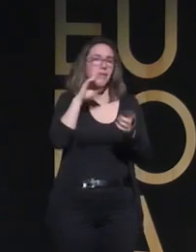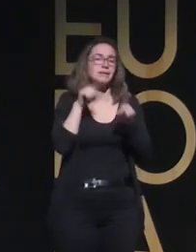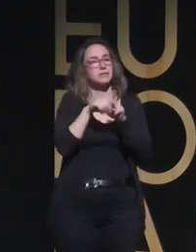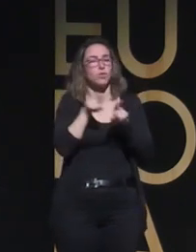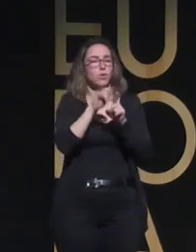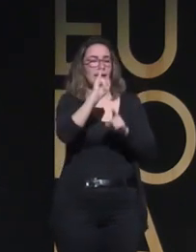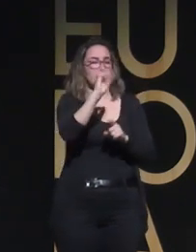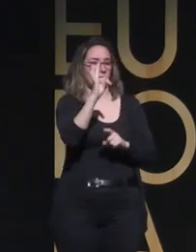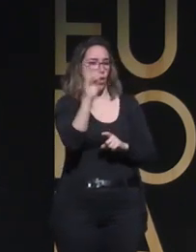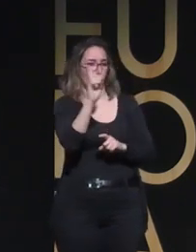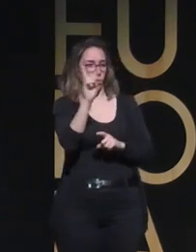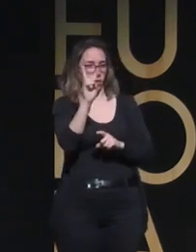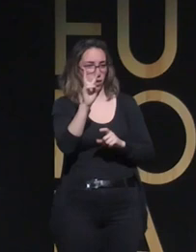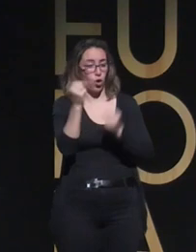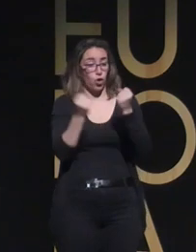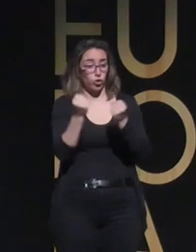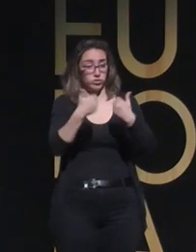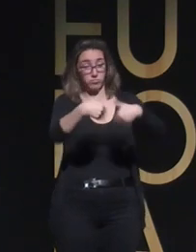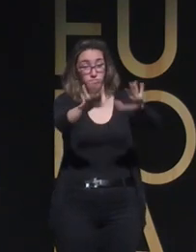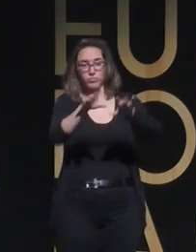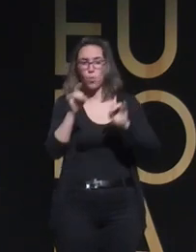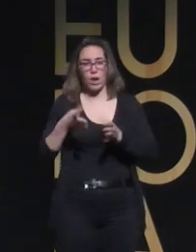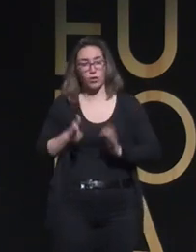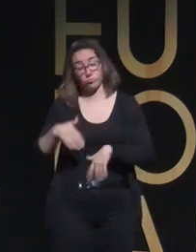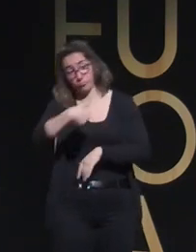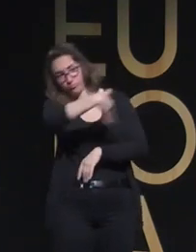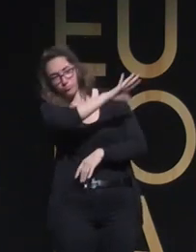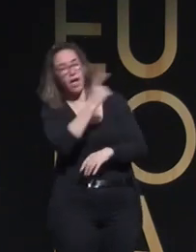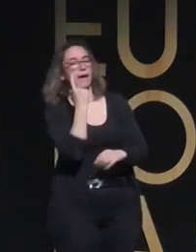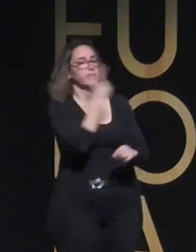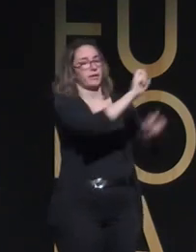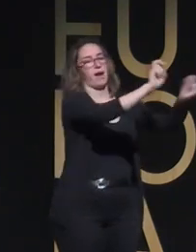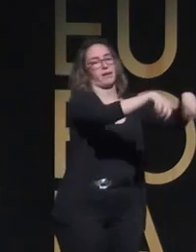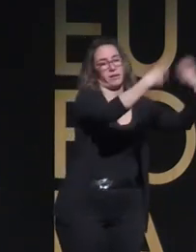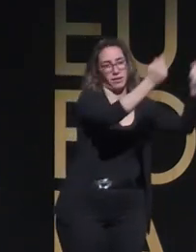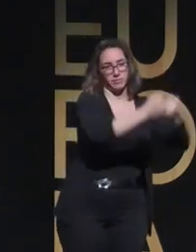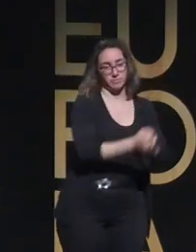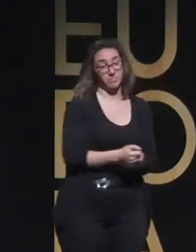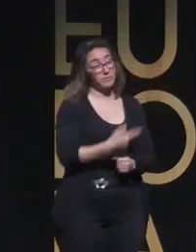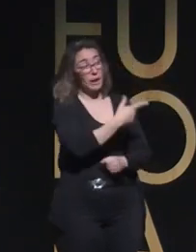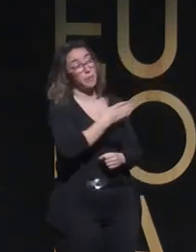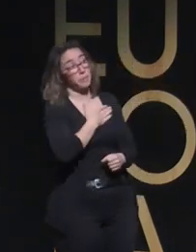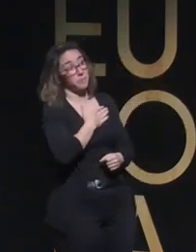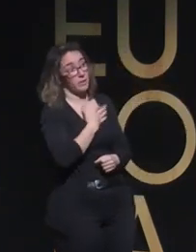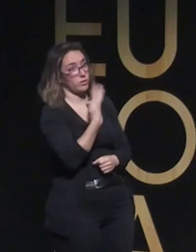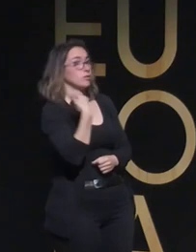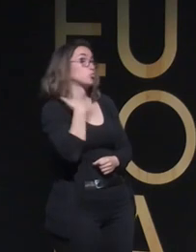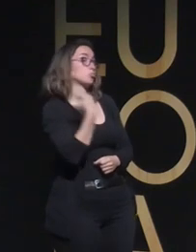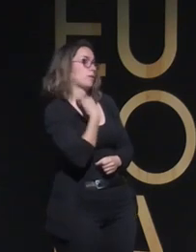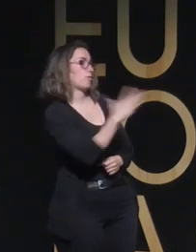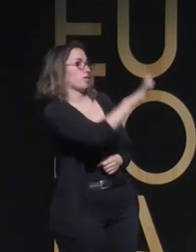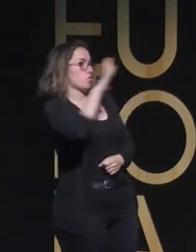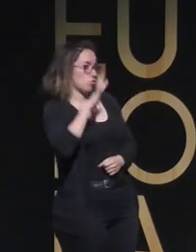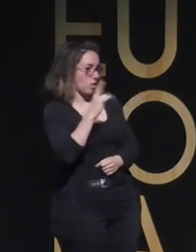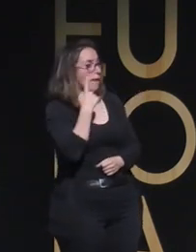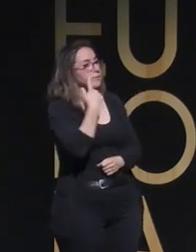dicen... Arréglamelo. A ver si me lo apañas, que es que me, que es que me ha suspendido 5 y no sé qué hacer con él. Y ves ahí al coche y